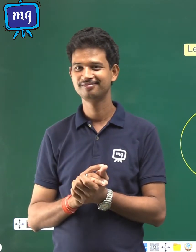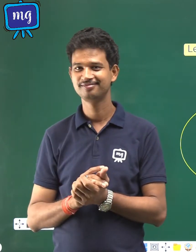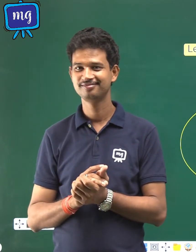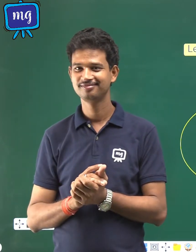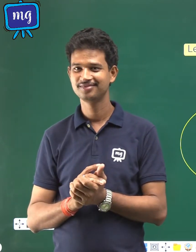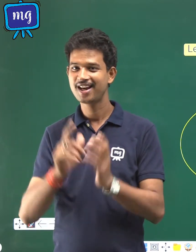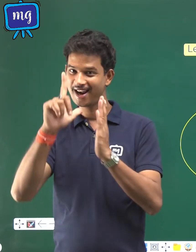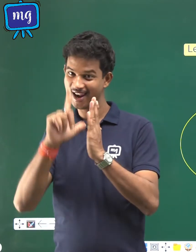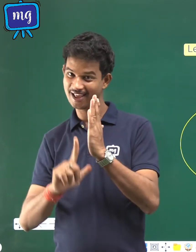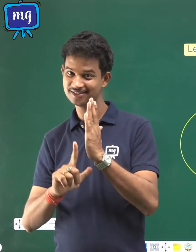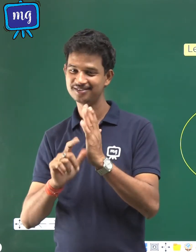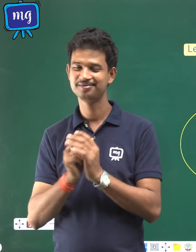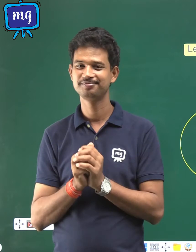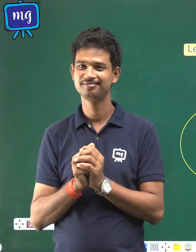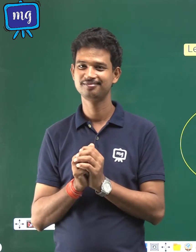letters